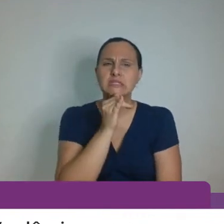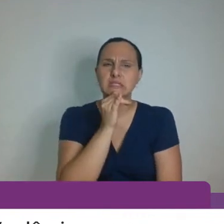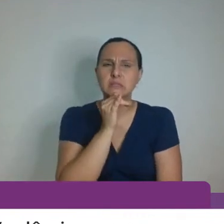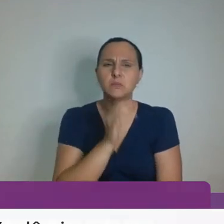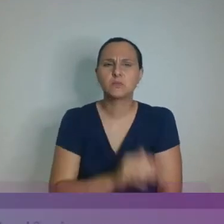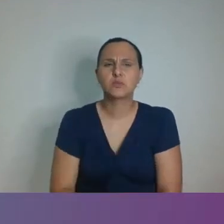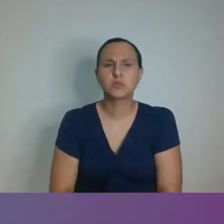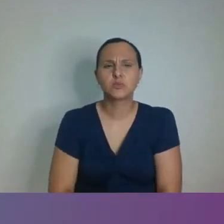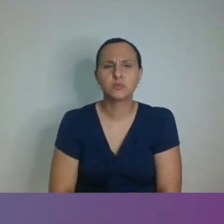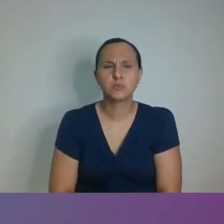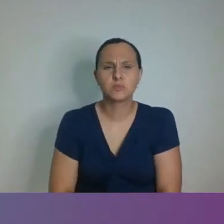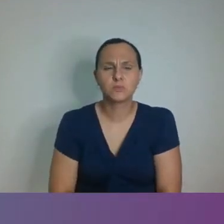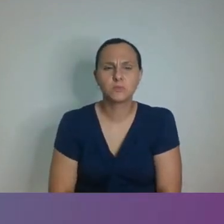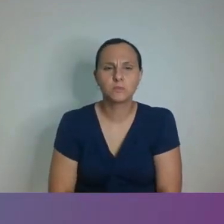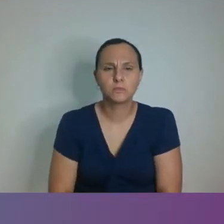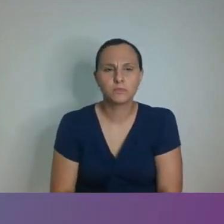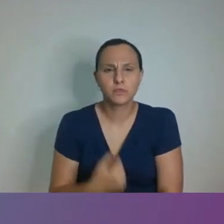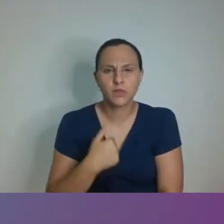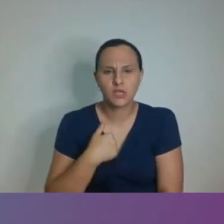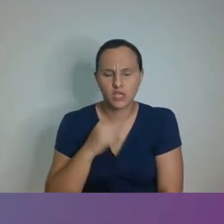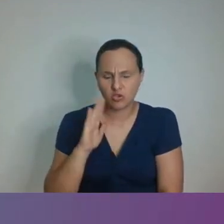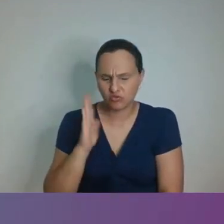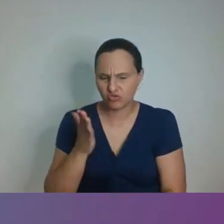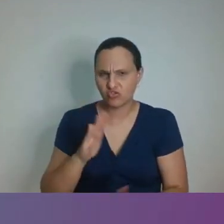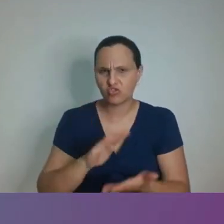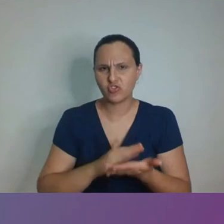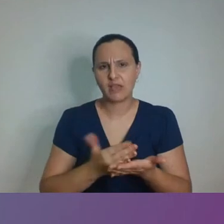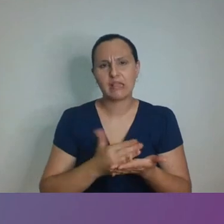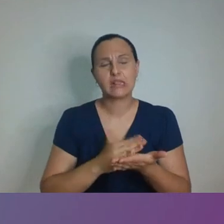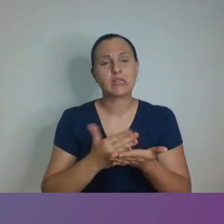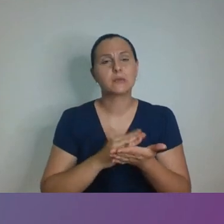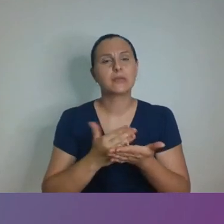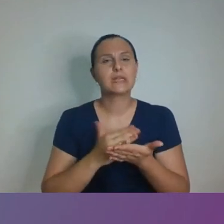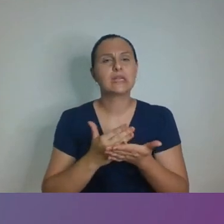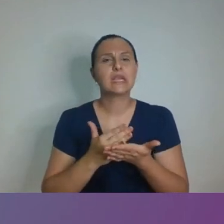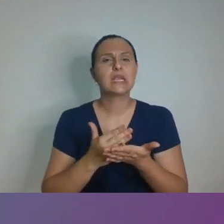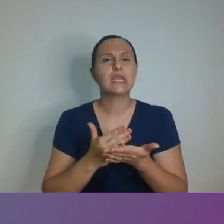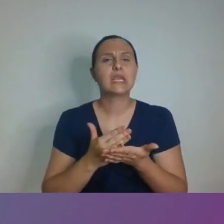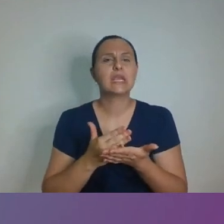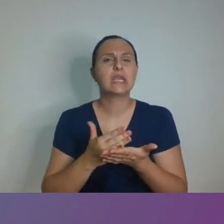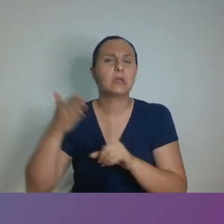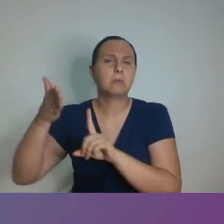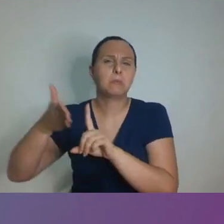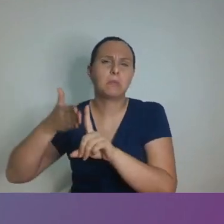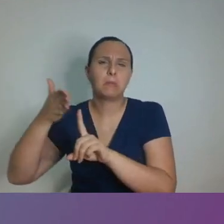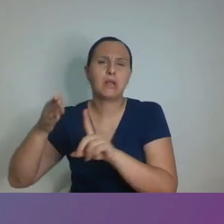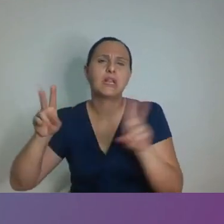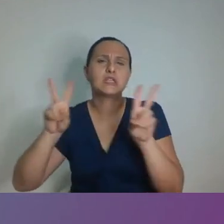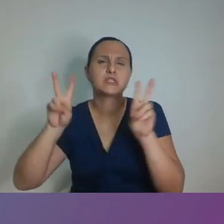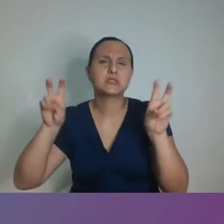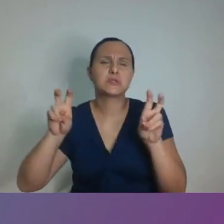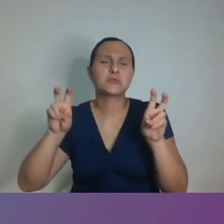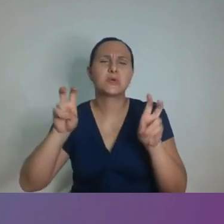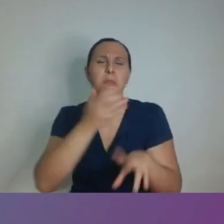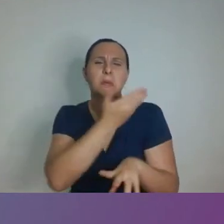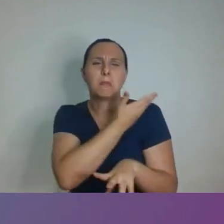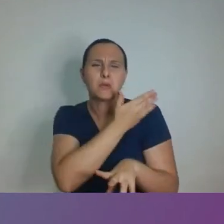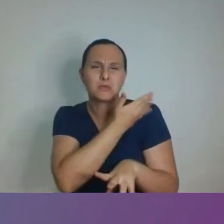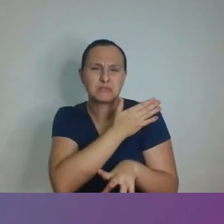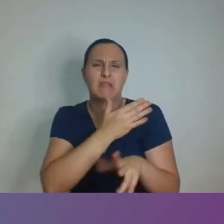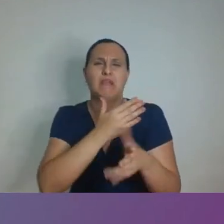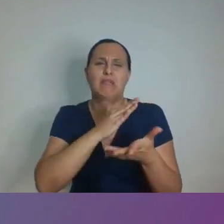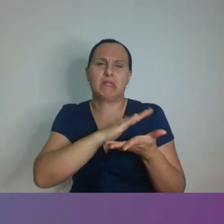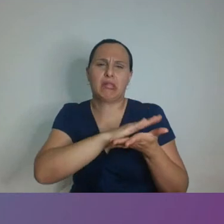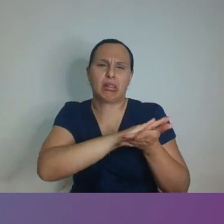já interpretei um contexto de racismo. E eu já sofri racismo pelo fato de ser negro. Então, em